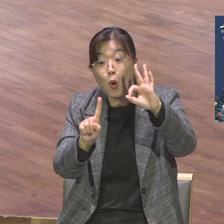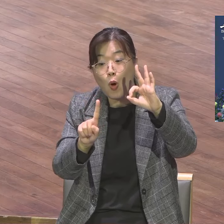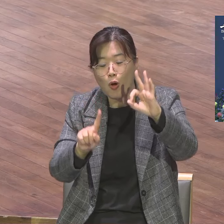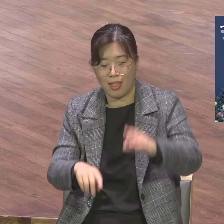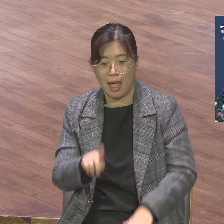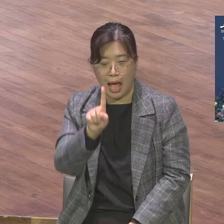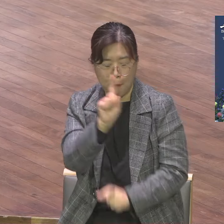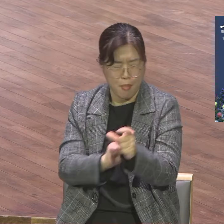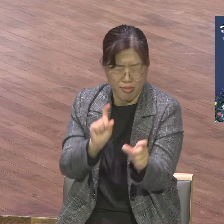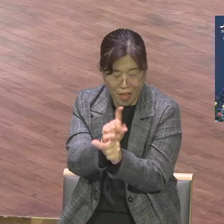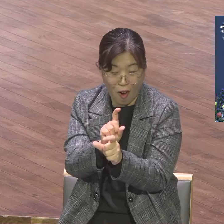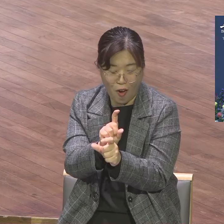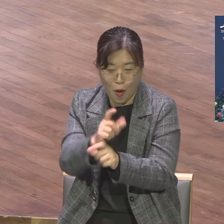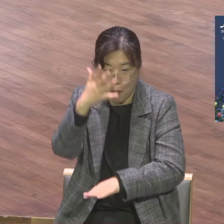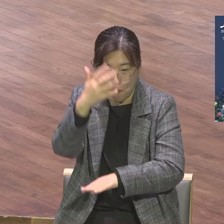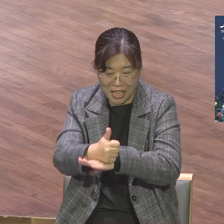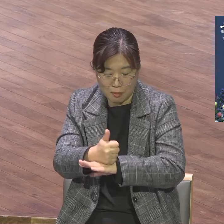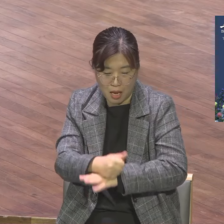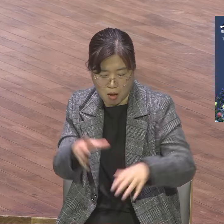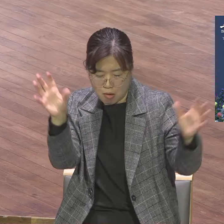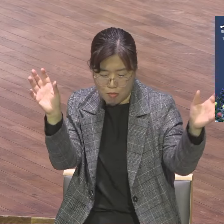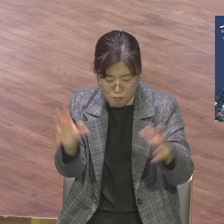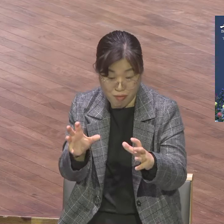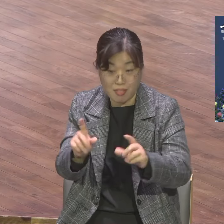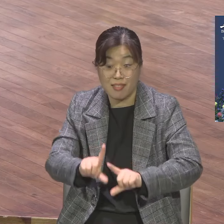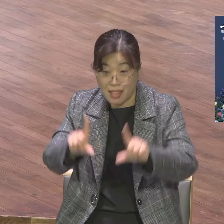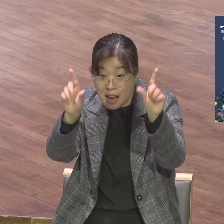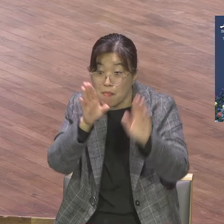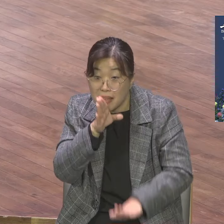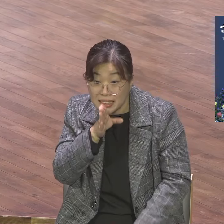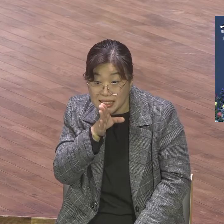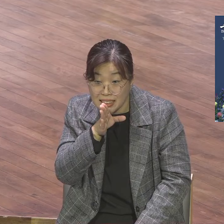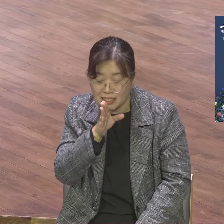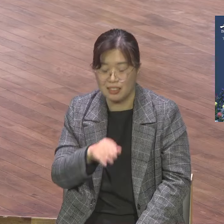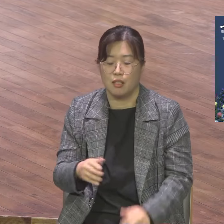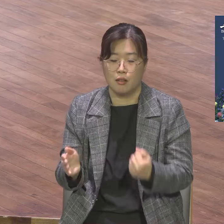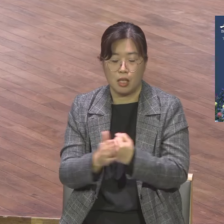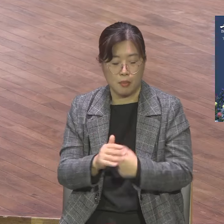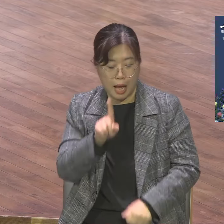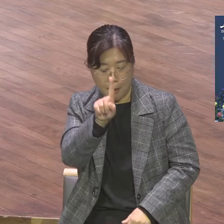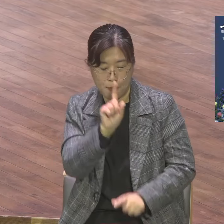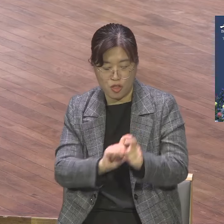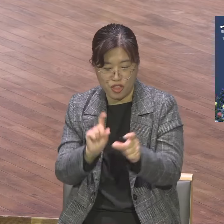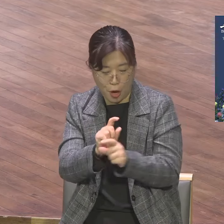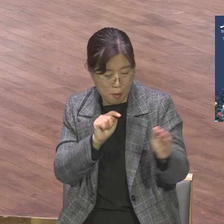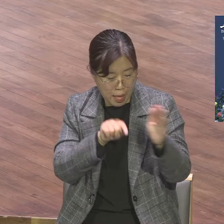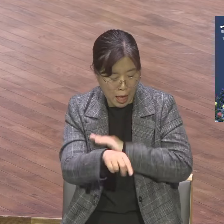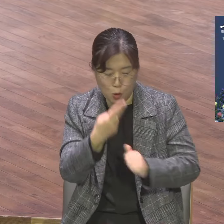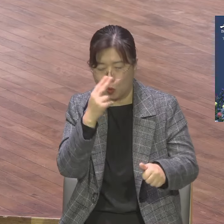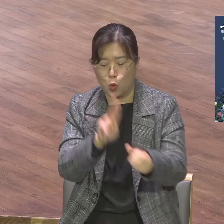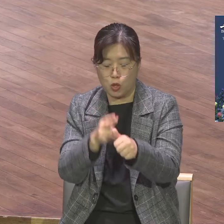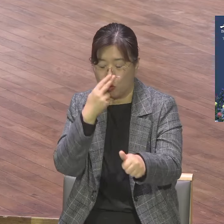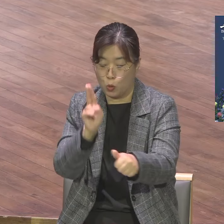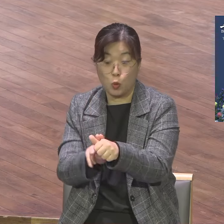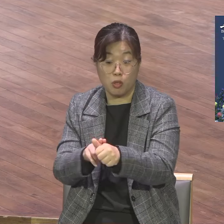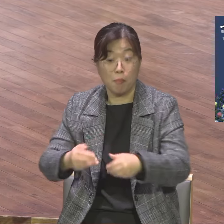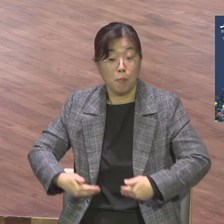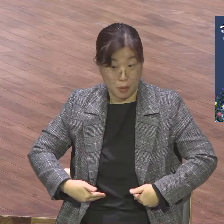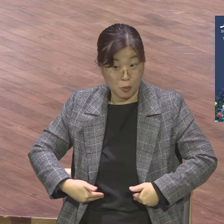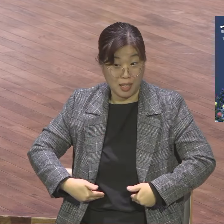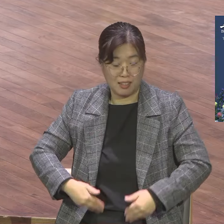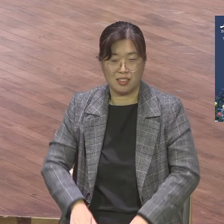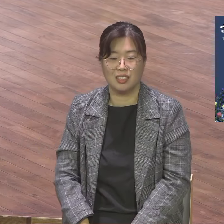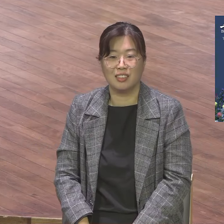만나고 그래서 그들을 치유해서 회복의 자리로 하나님 예배의 자리로 이끄는 것입니다. 이것이